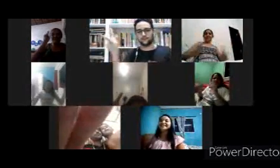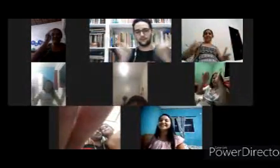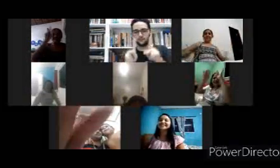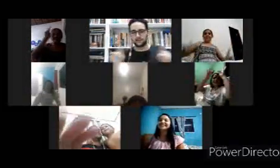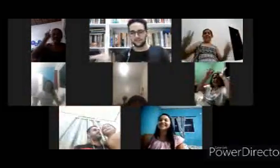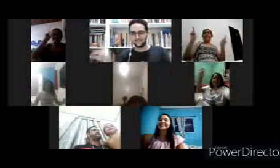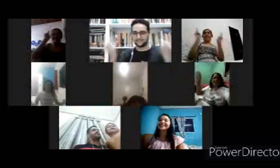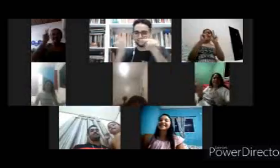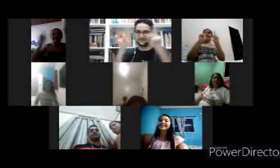Configuração em P.